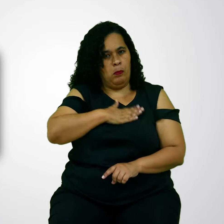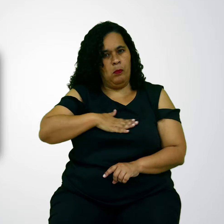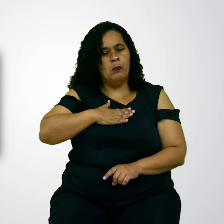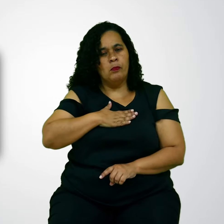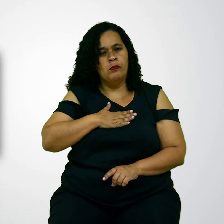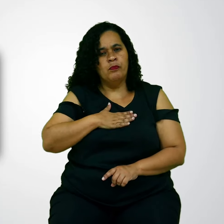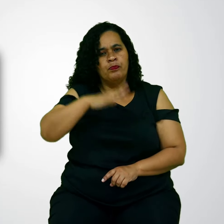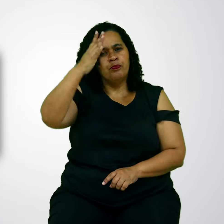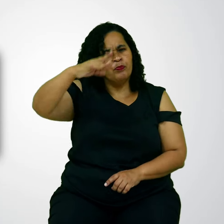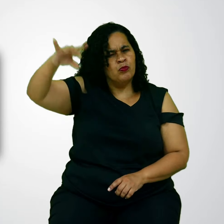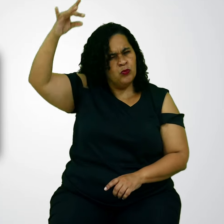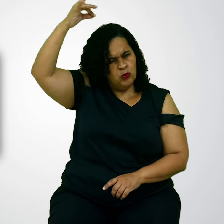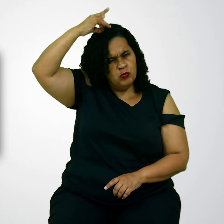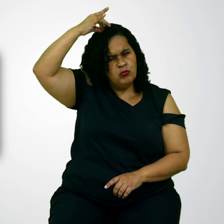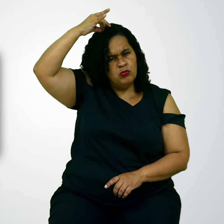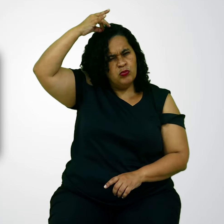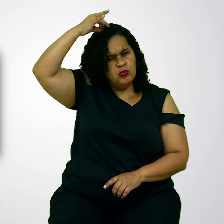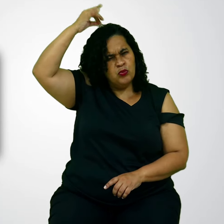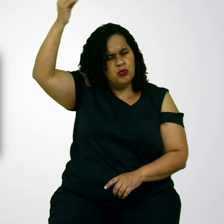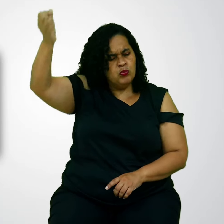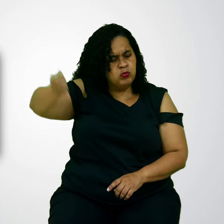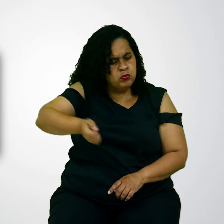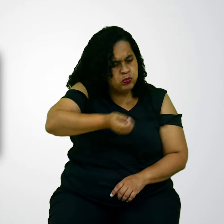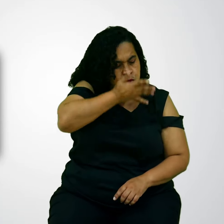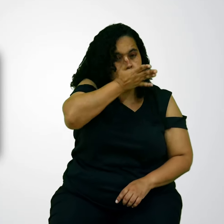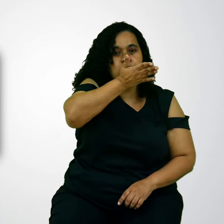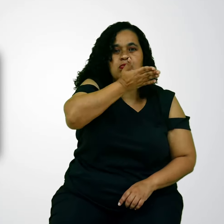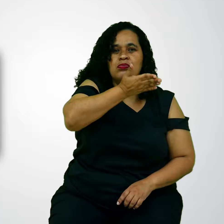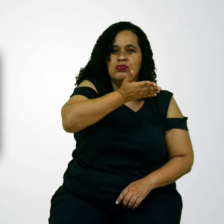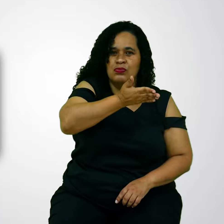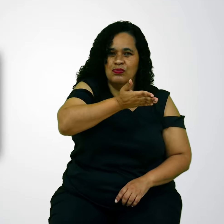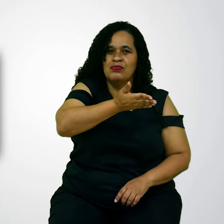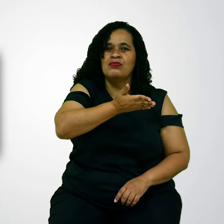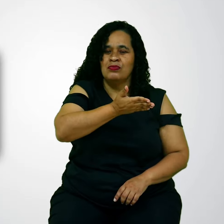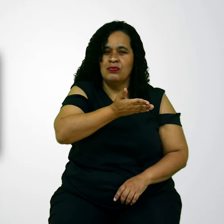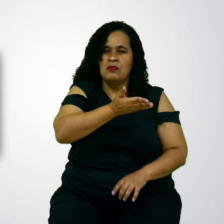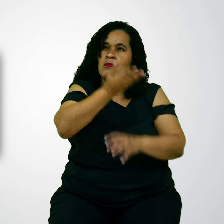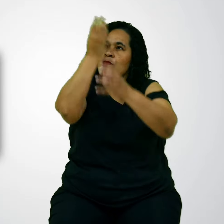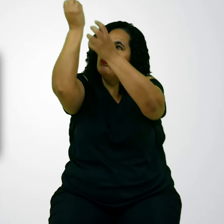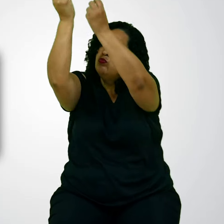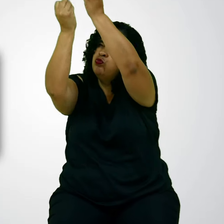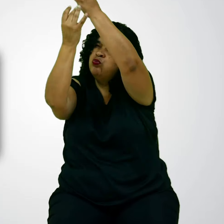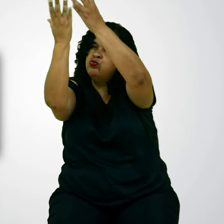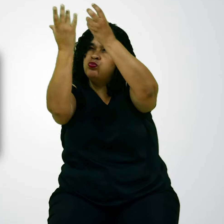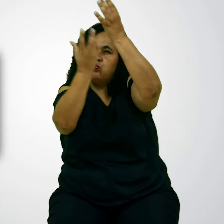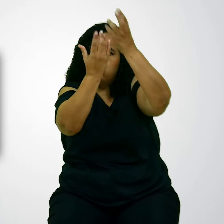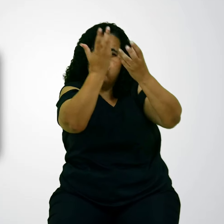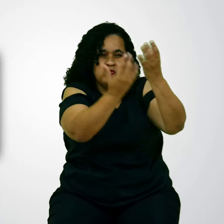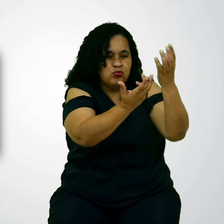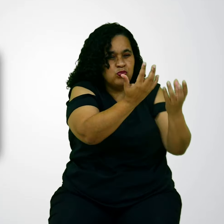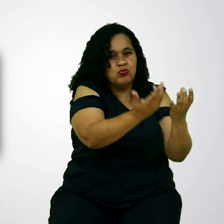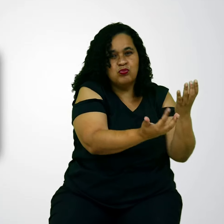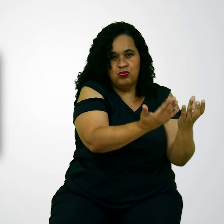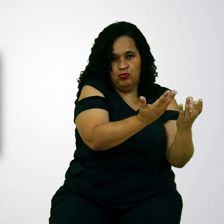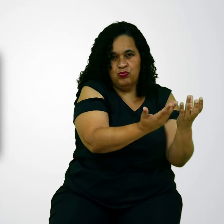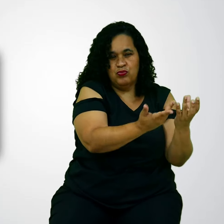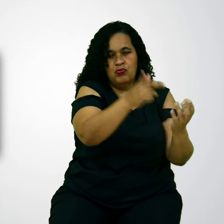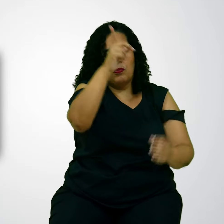ele sopra poderosamente, ou ele ateia fogo poderosamente numa comunidadezinha da Alemanha chamada